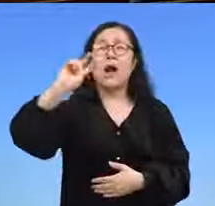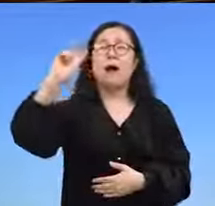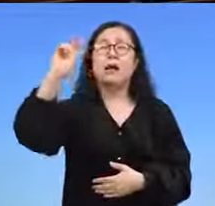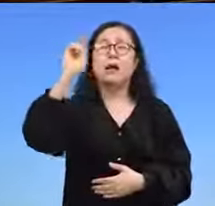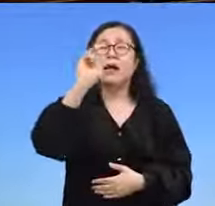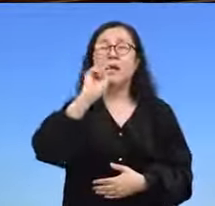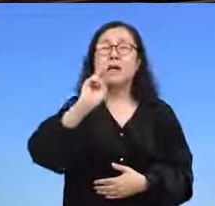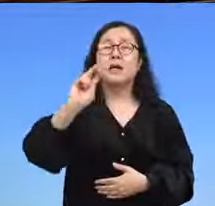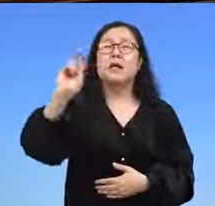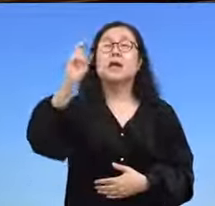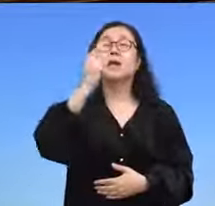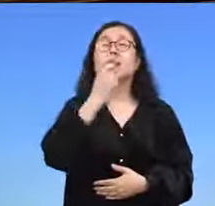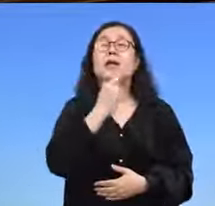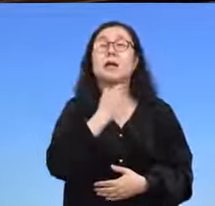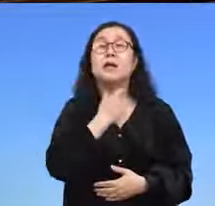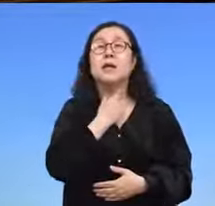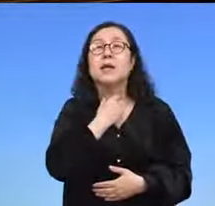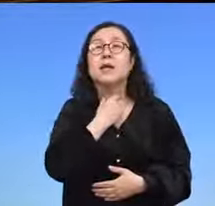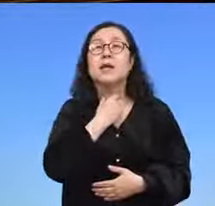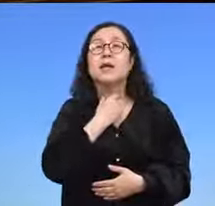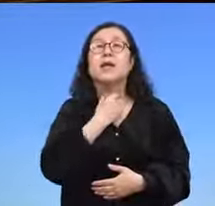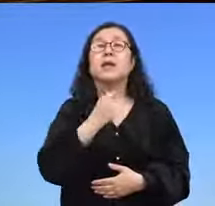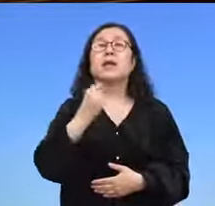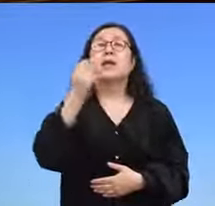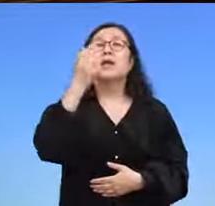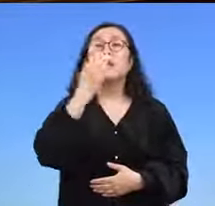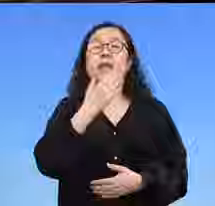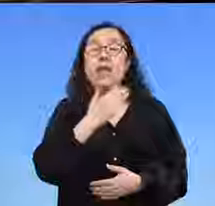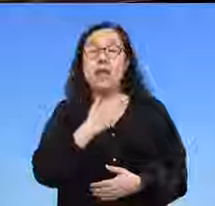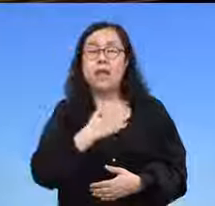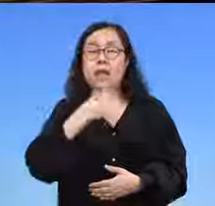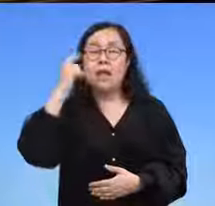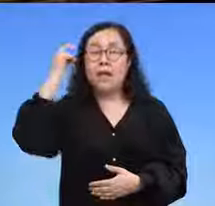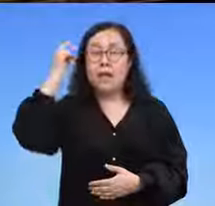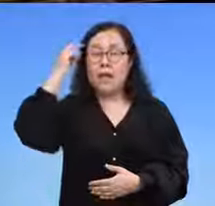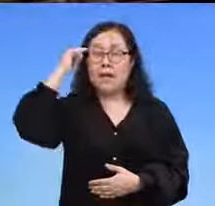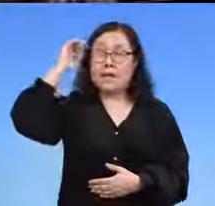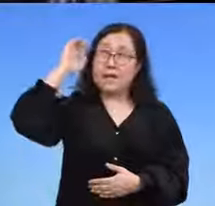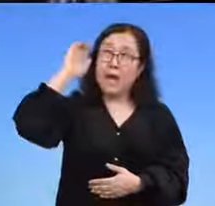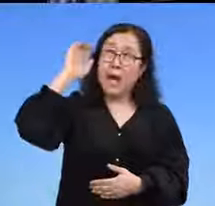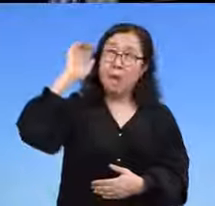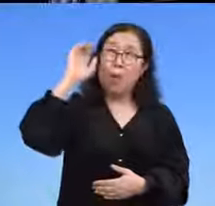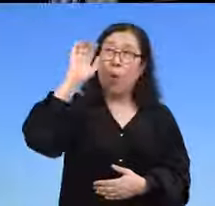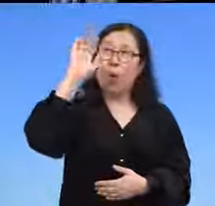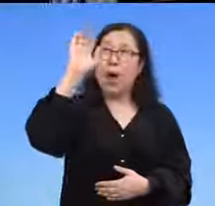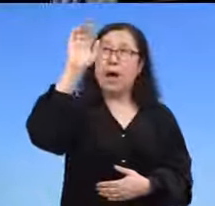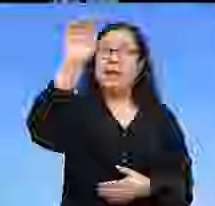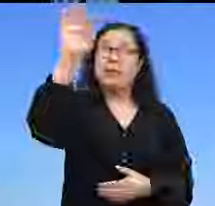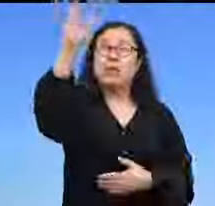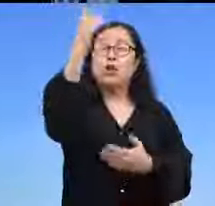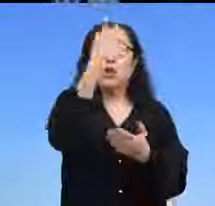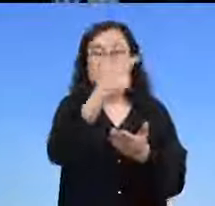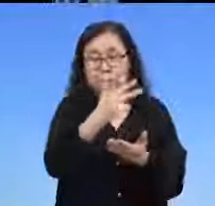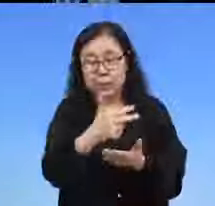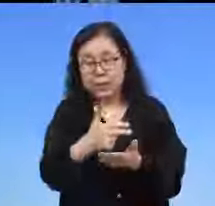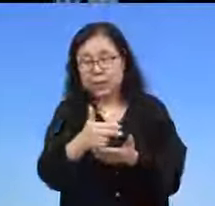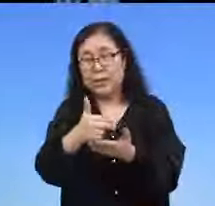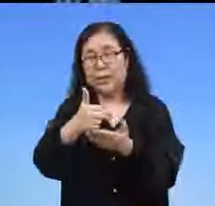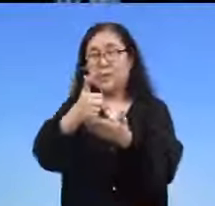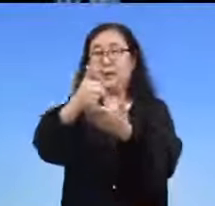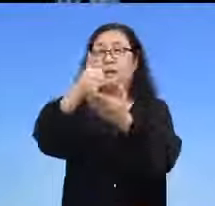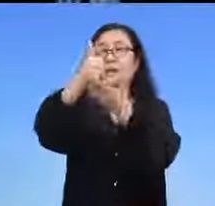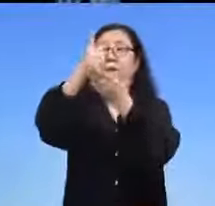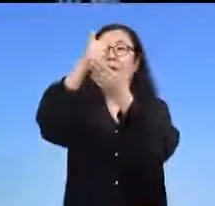지난 한 해 모든 어려운 것들이 다 체류가 되어 내 사모하는 주님,